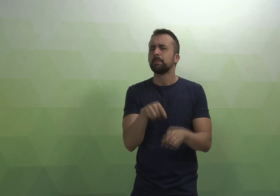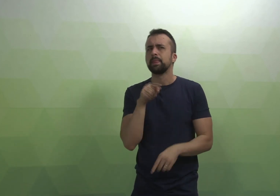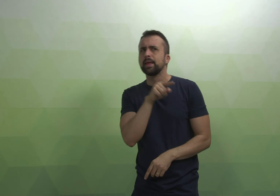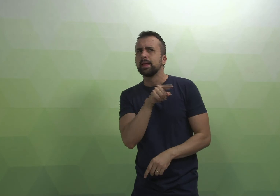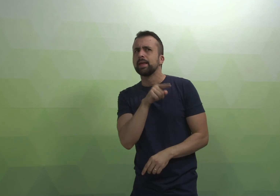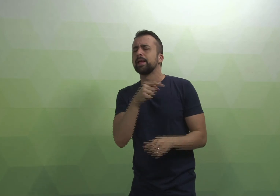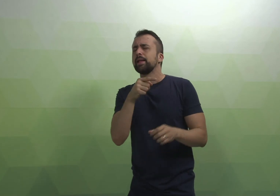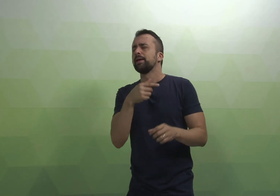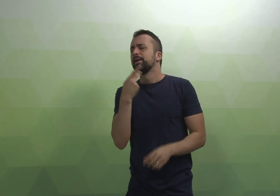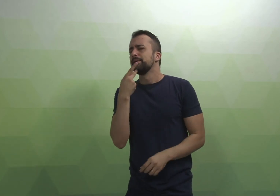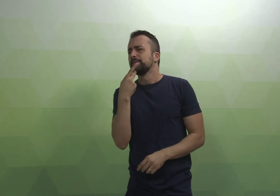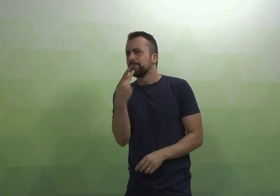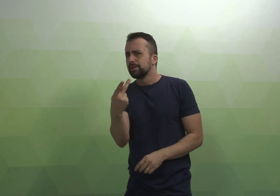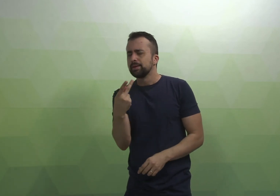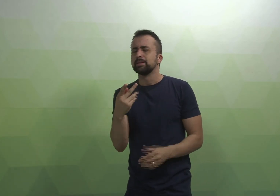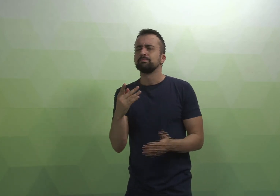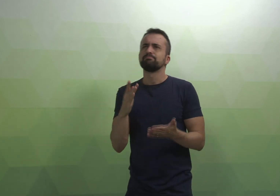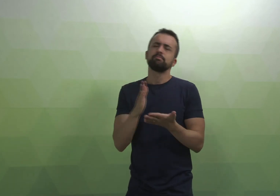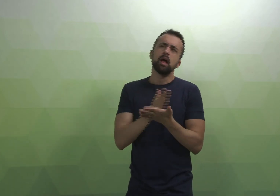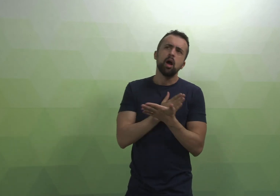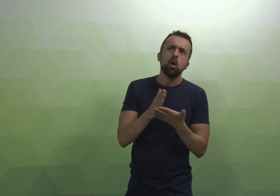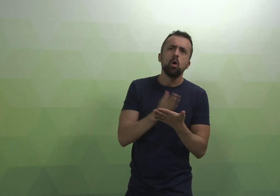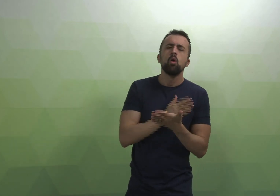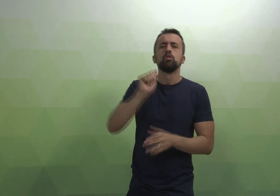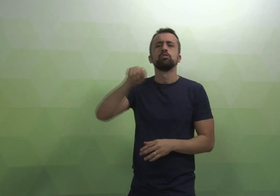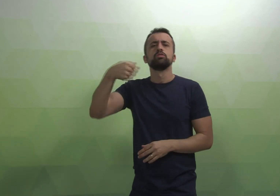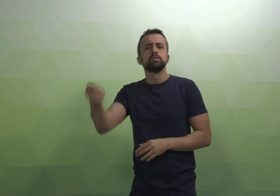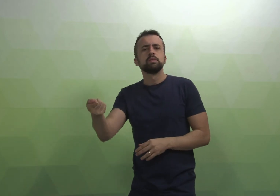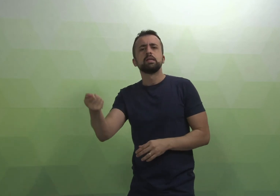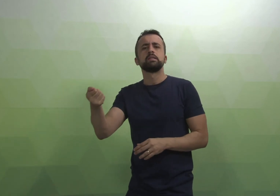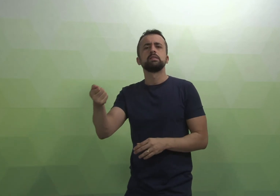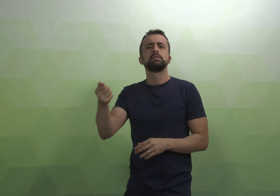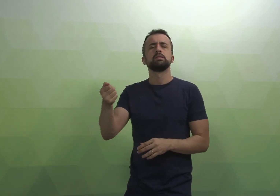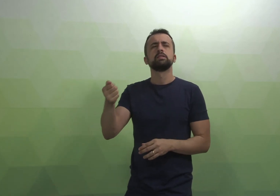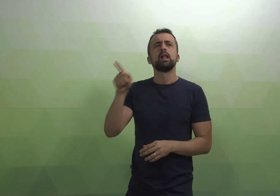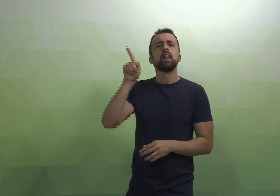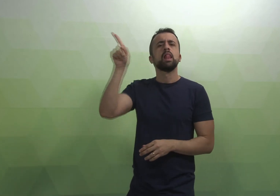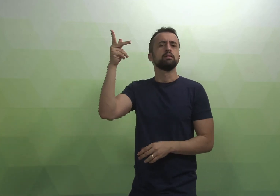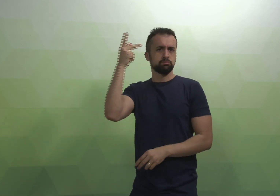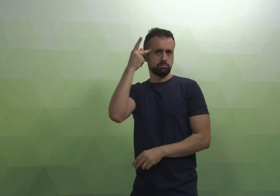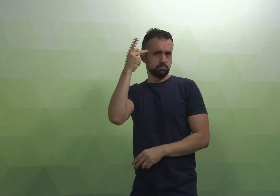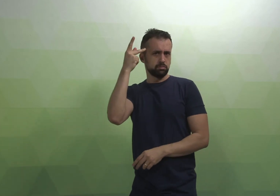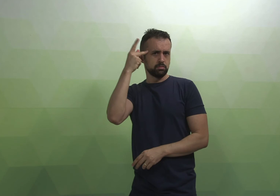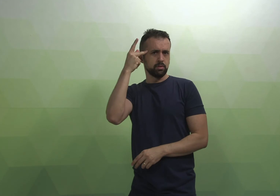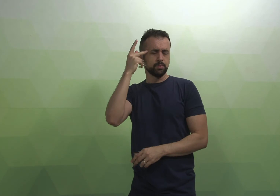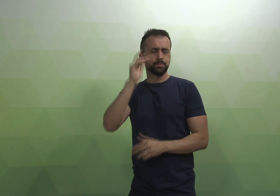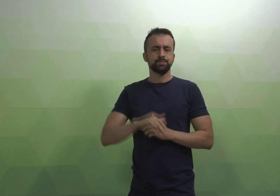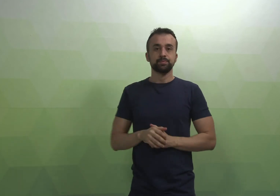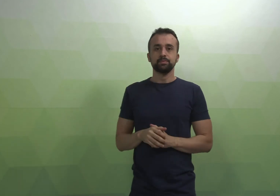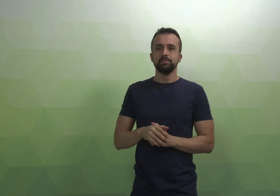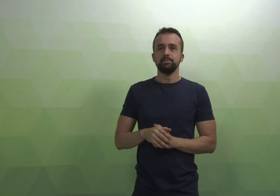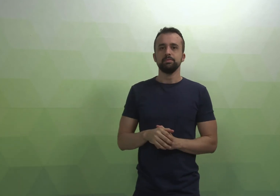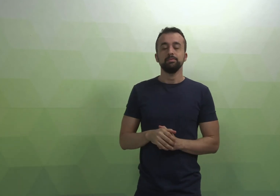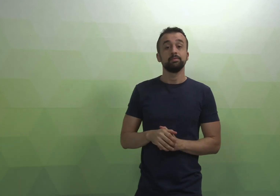também diz isso. Ela cita como exemplo alguns sinais realizados em São Paulo, a